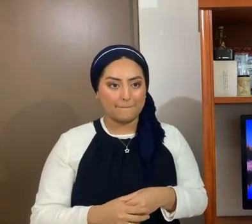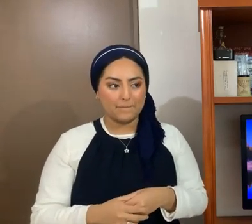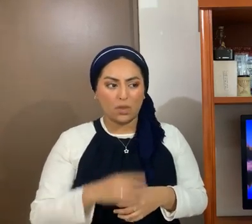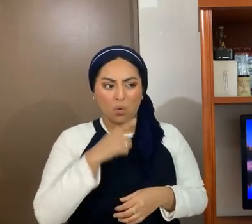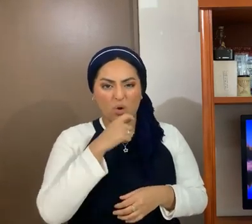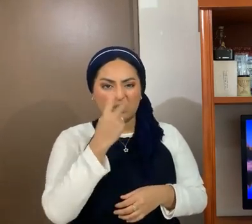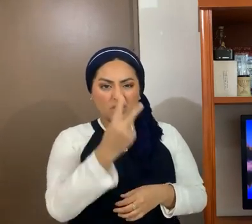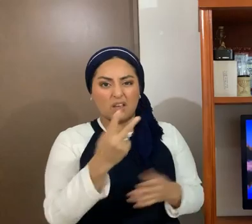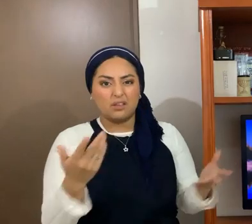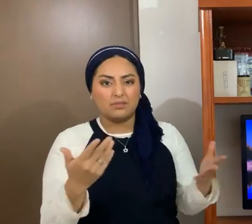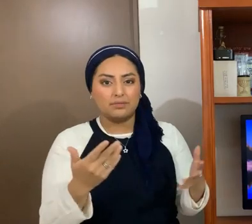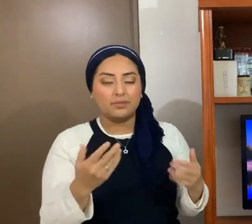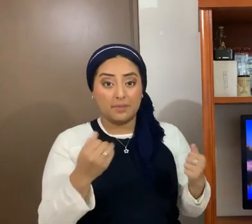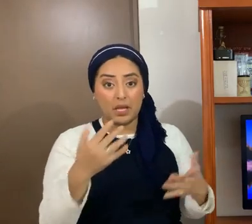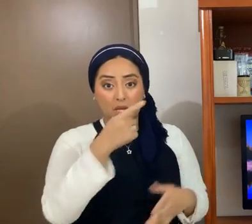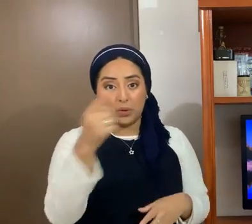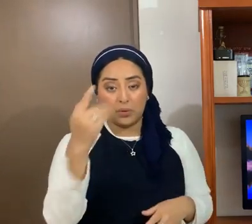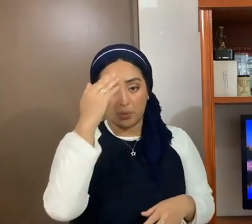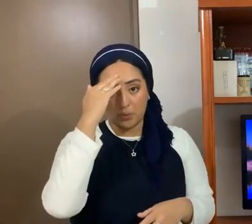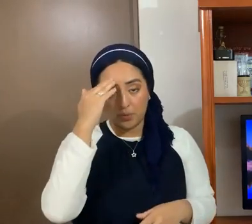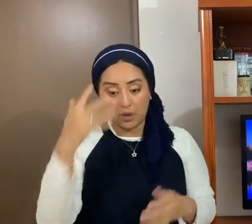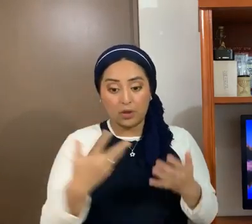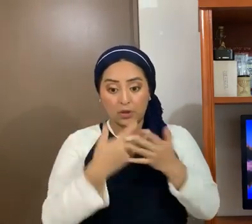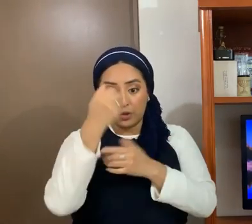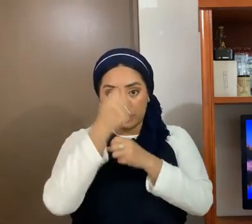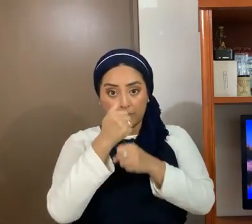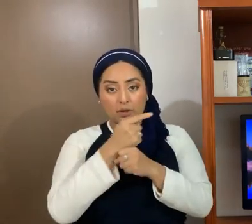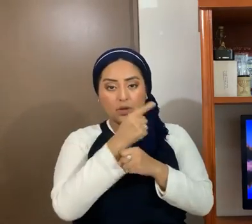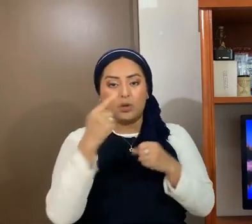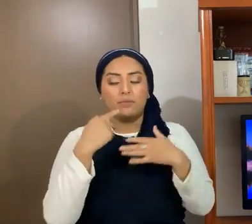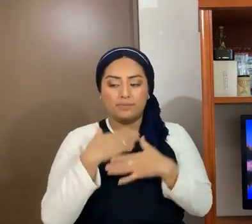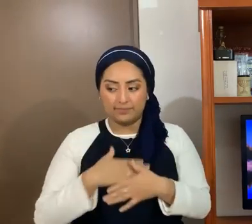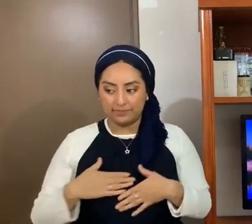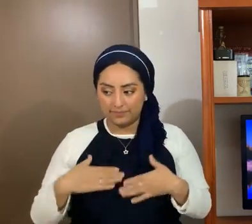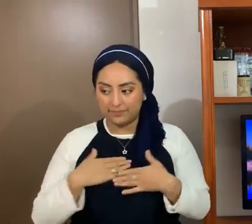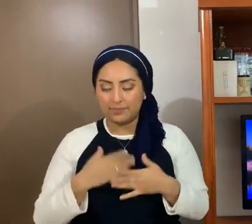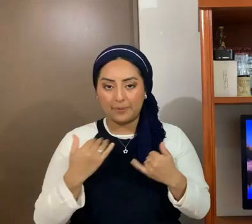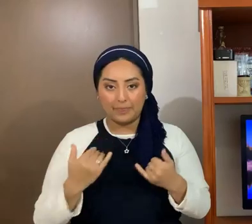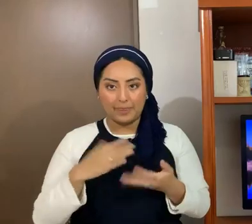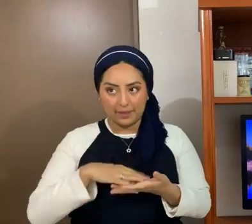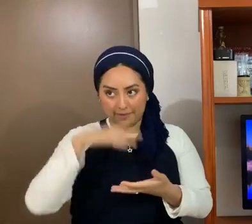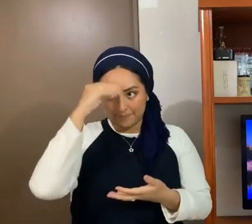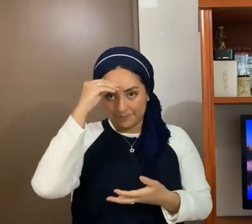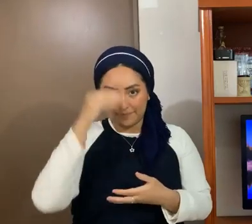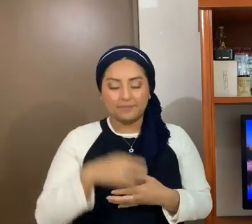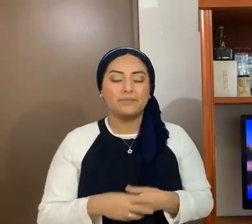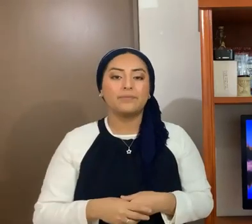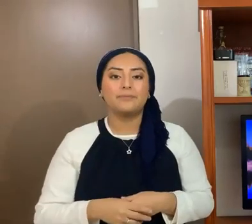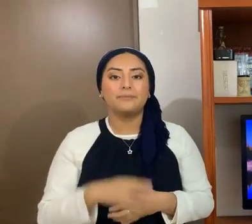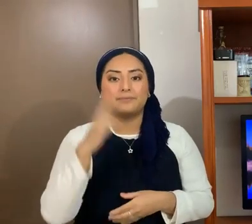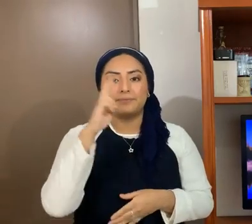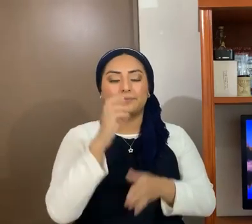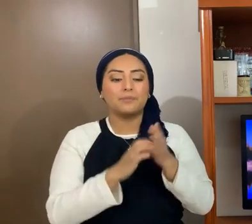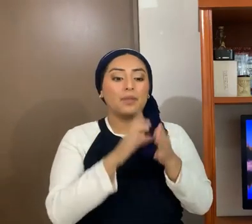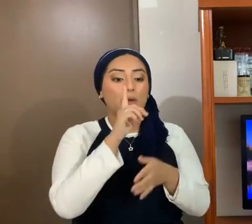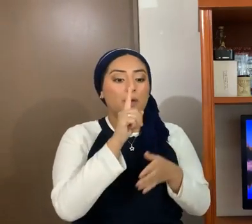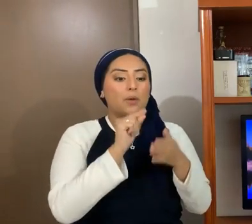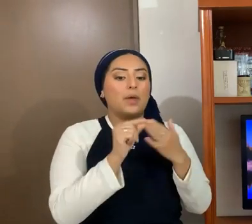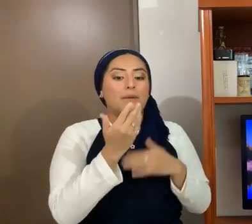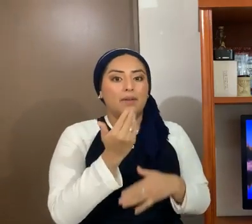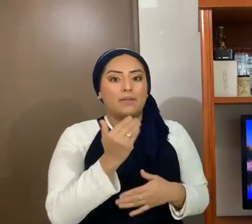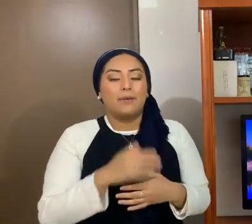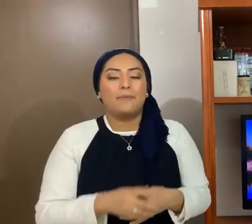vio? Muchos ya lo saben, y los nuevecitos se van a gozar ahorita que lo veamos. Apocalipsis 1, verso